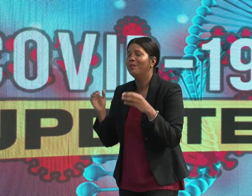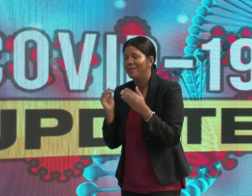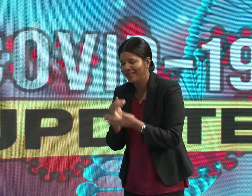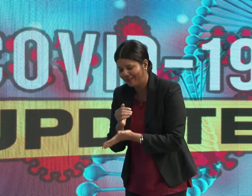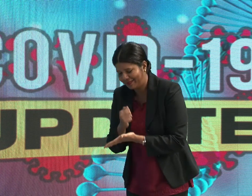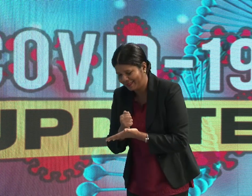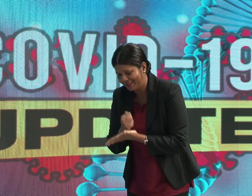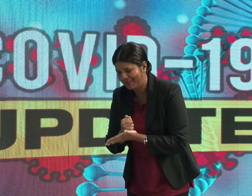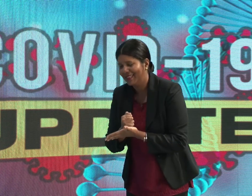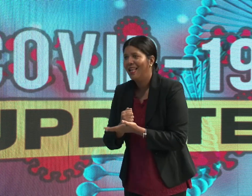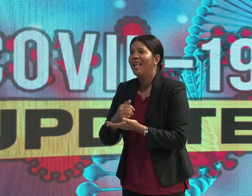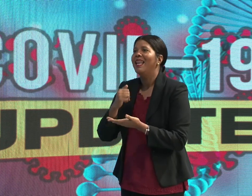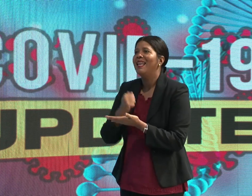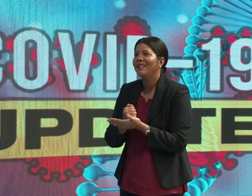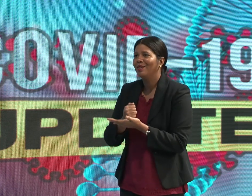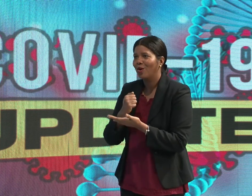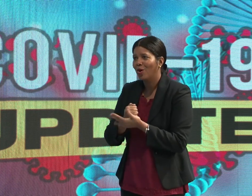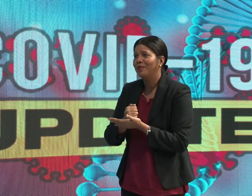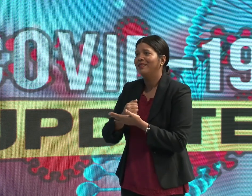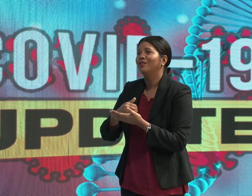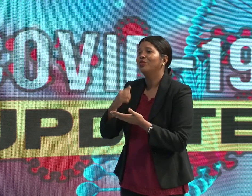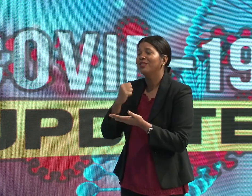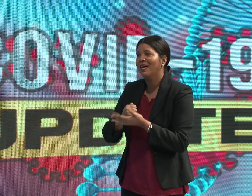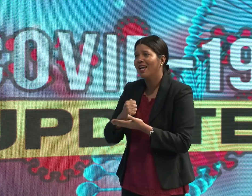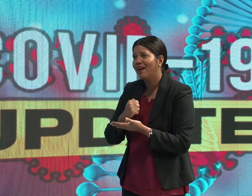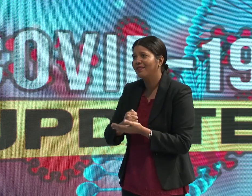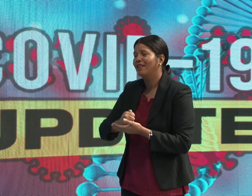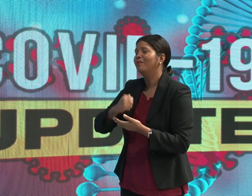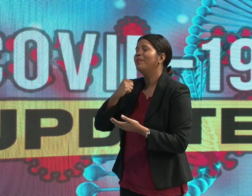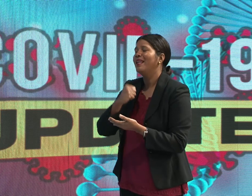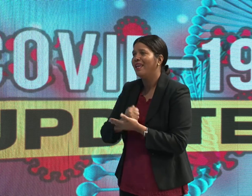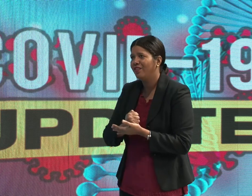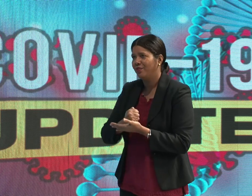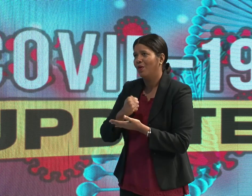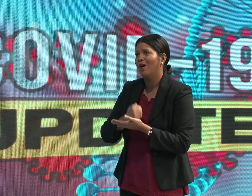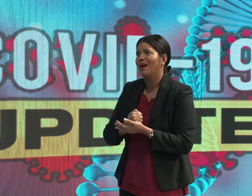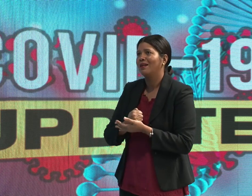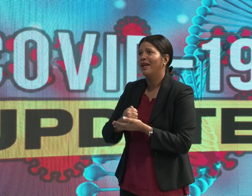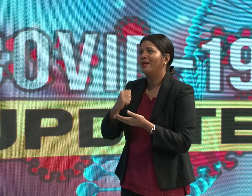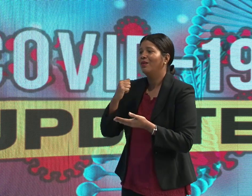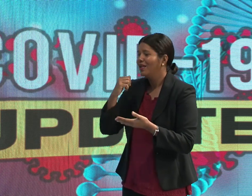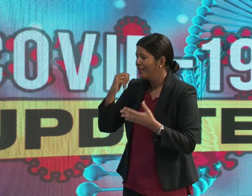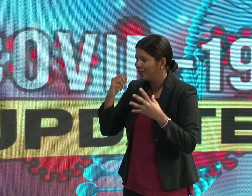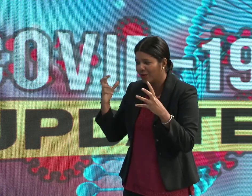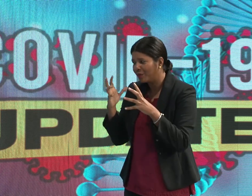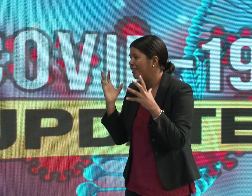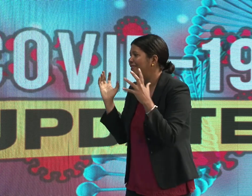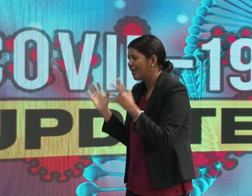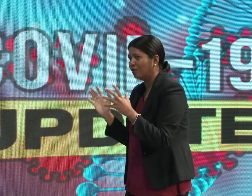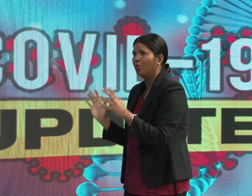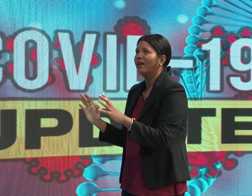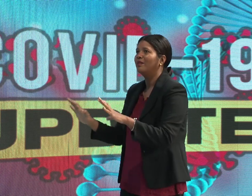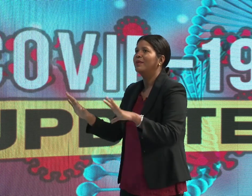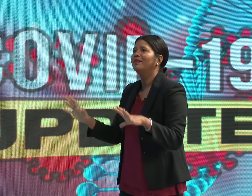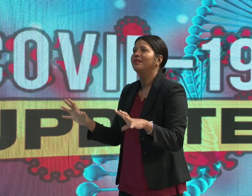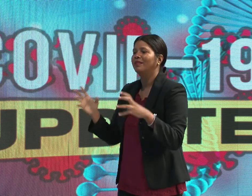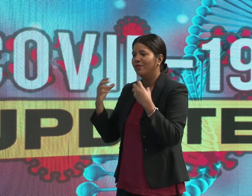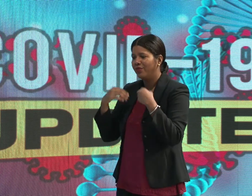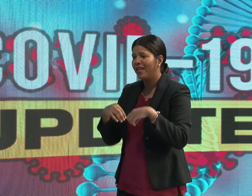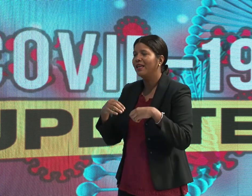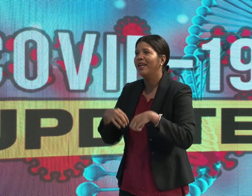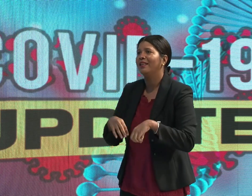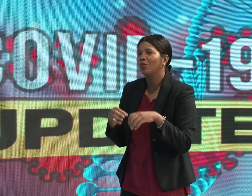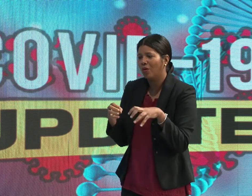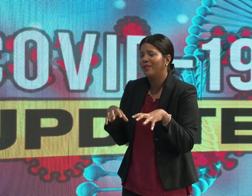opgegeven. Maar mensen, let erop dat je sociale afstand blijft bewaken. En zeg het gewoon aan de mensen,